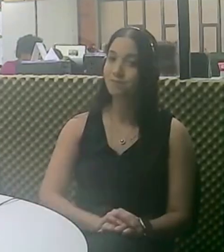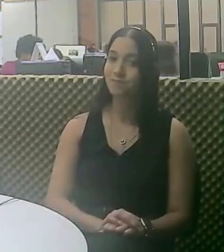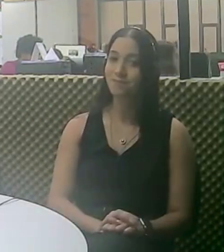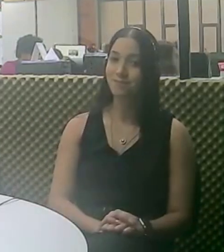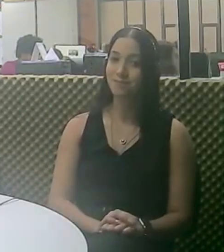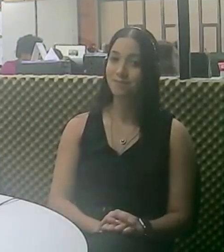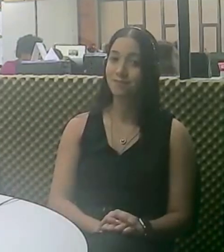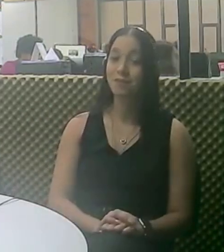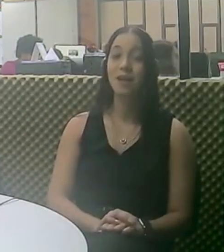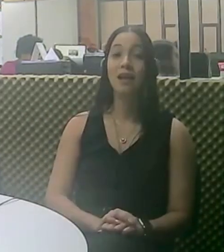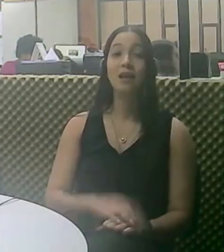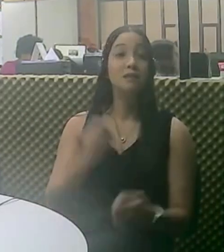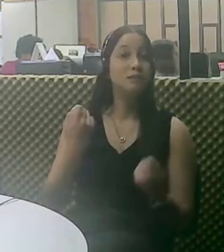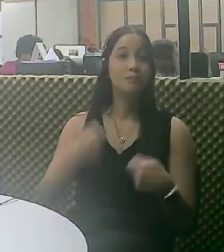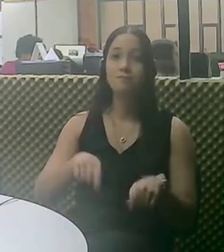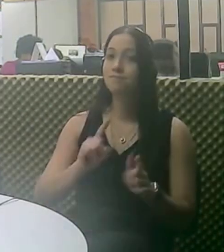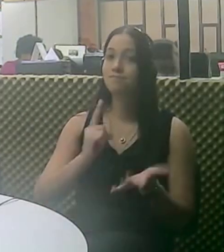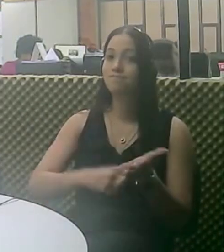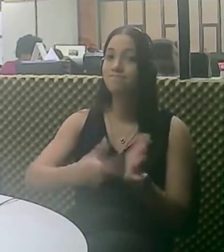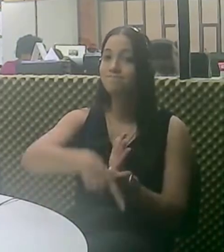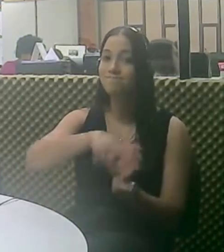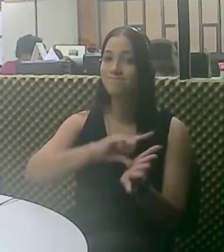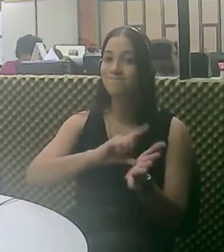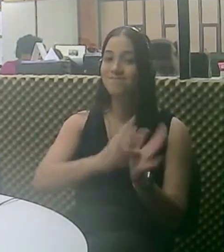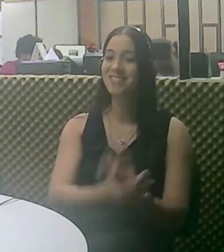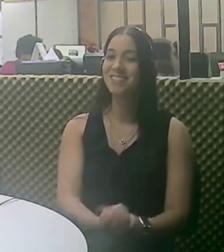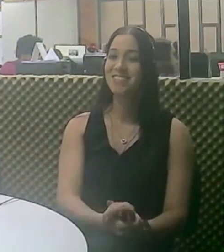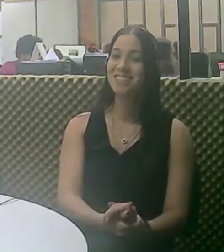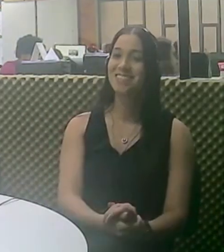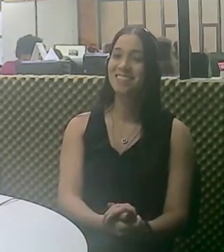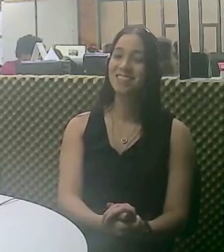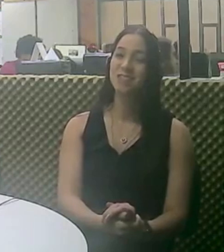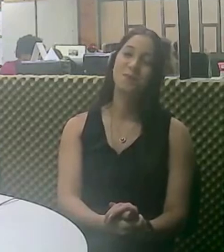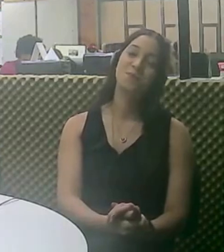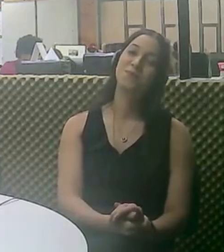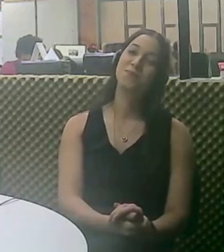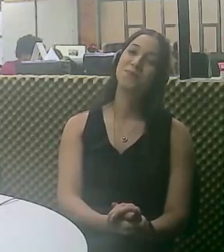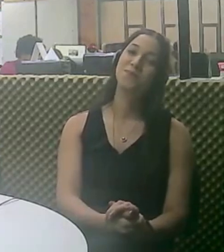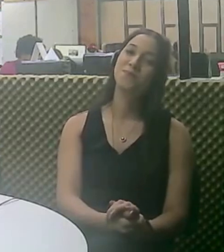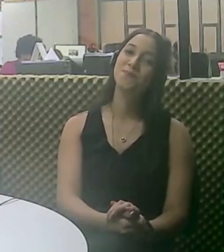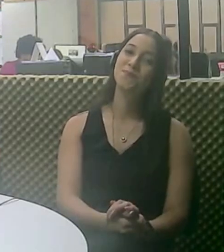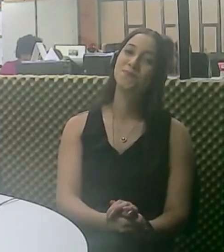população. Lembrando que não é preciso fazer agendamento.